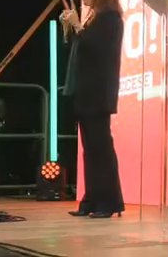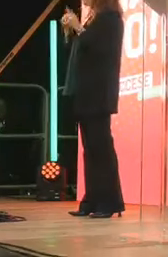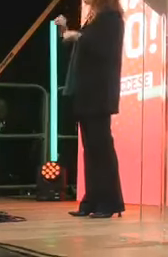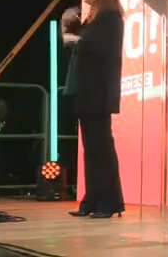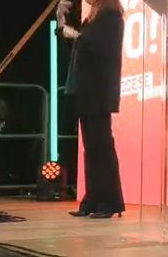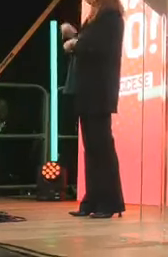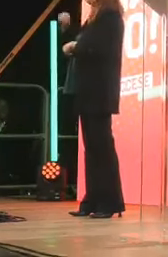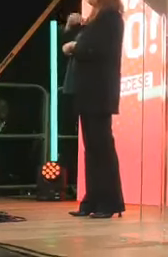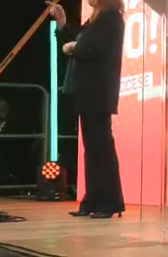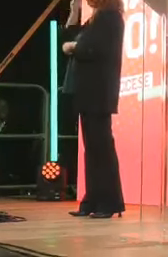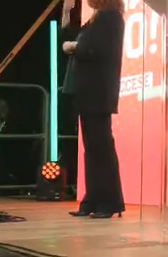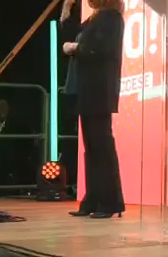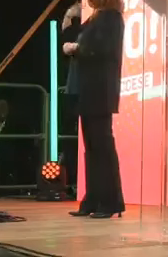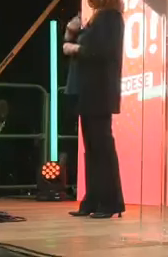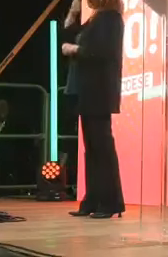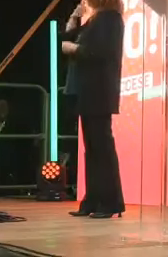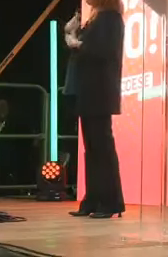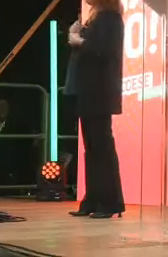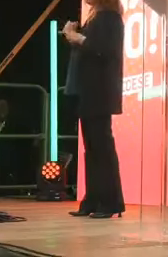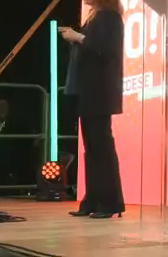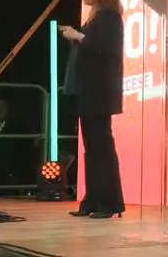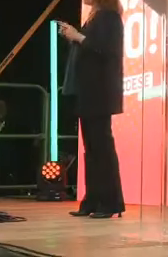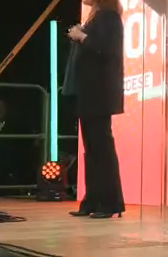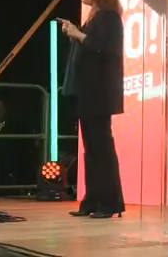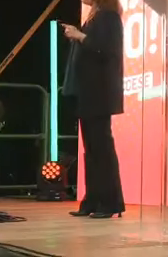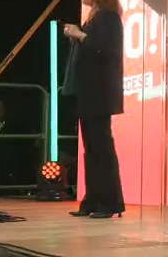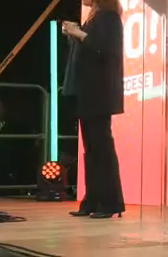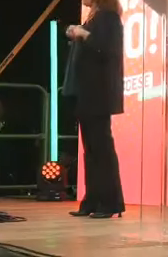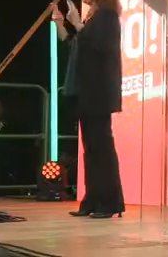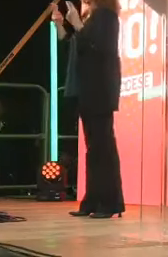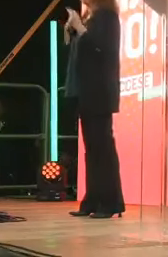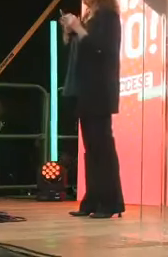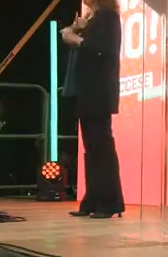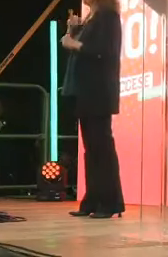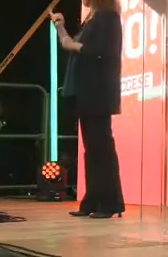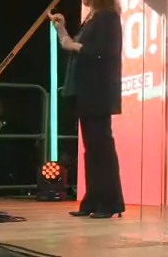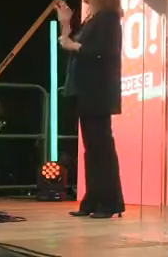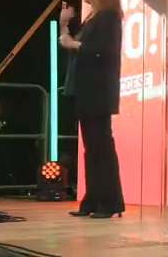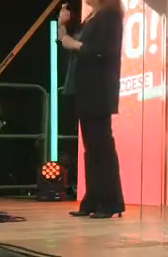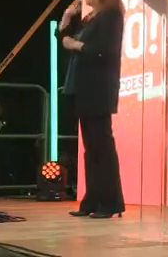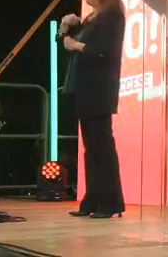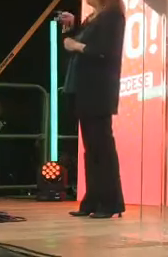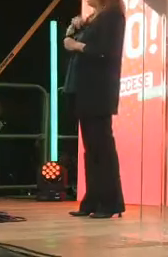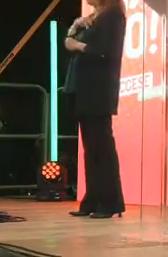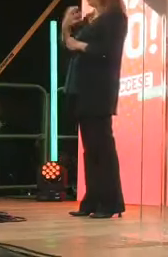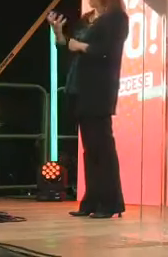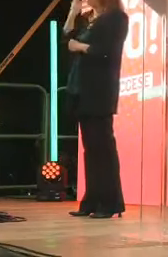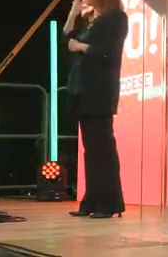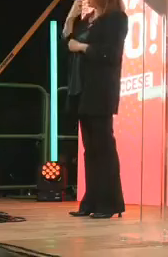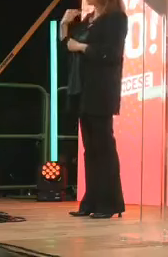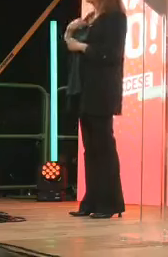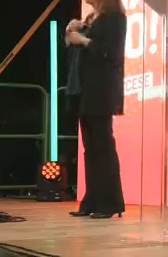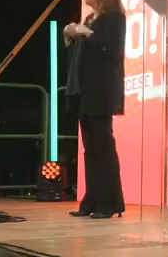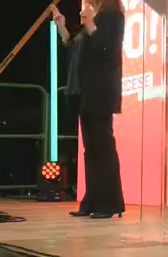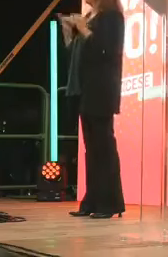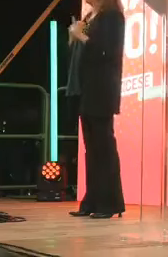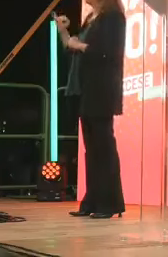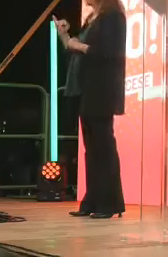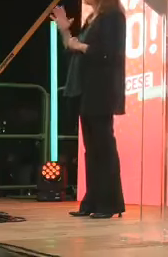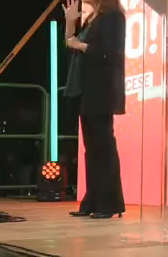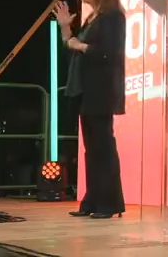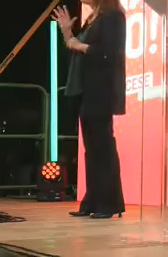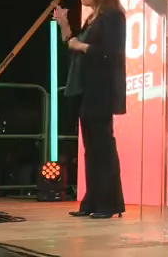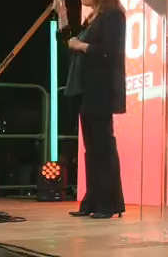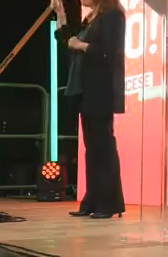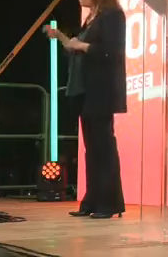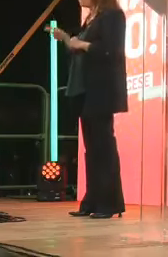scompongo mai, lo sapete, mi conoscete, per gli attacchi che arrivano direttamente a me, ma non sono disposta a tollerare gli